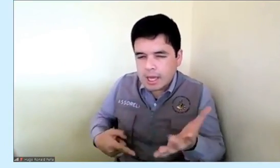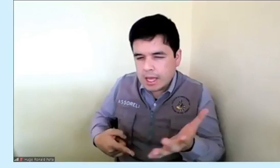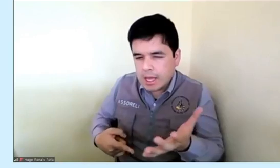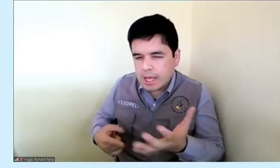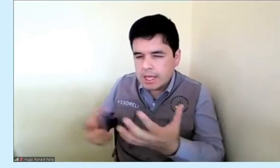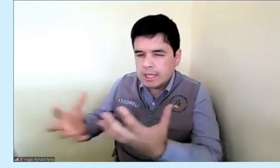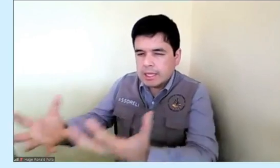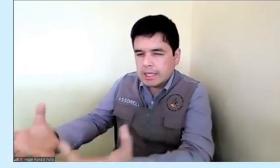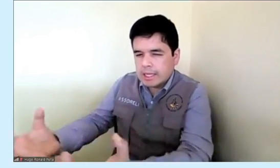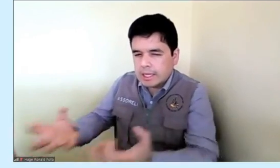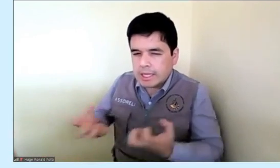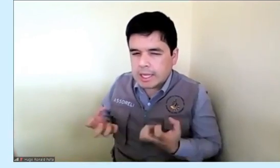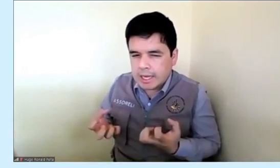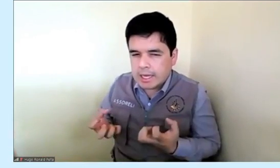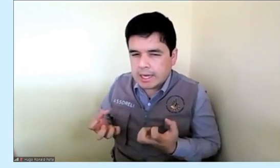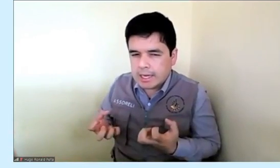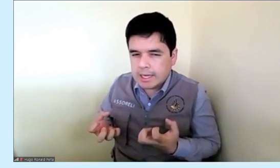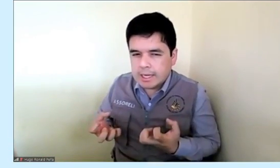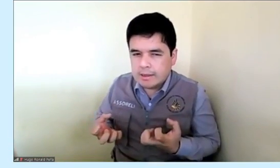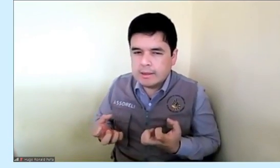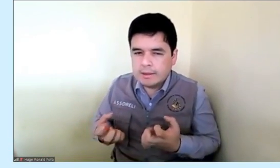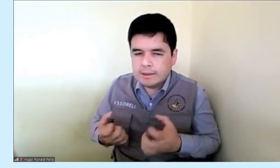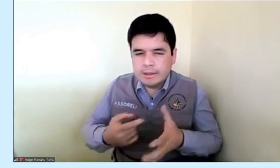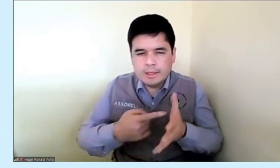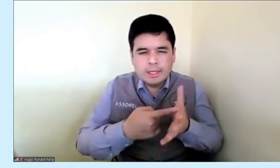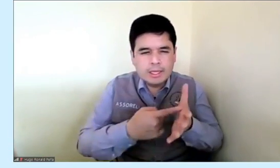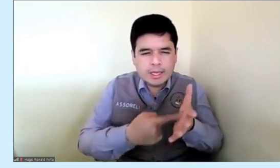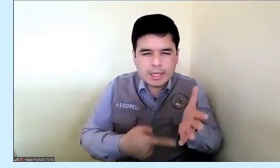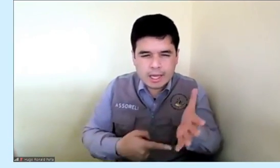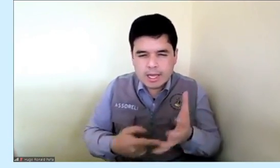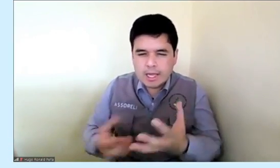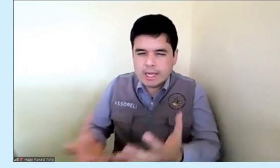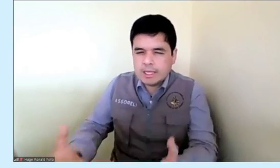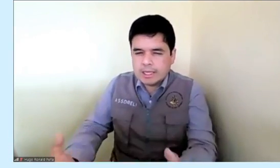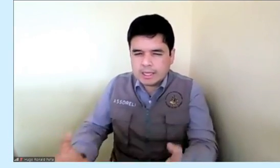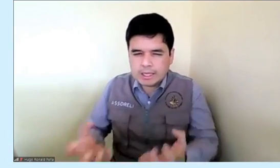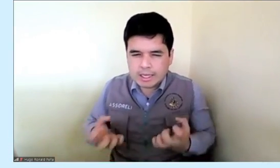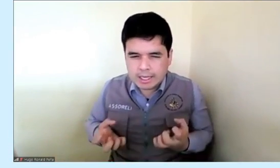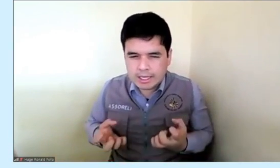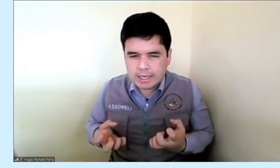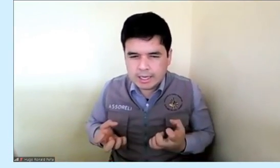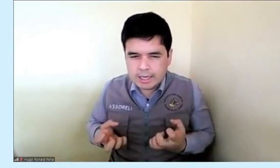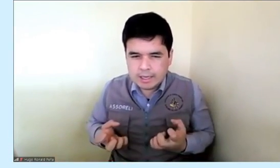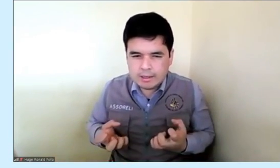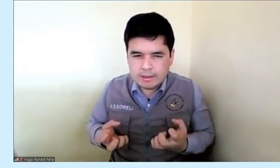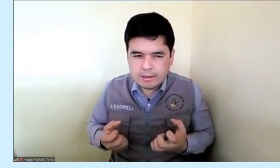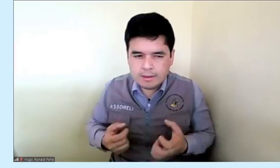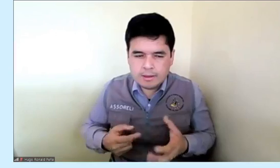de querer, que querer algo. ¿Quieres? ¿Quieres?